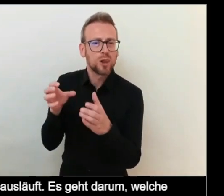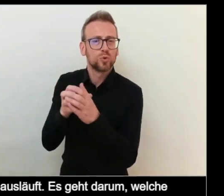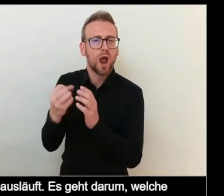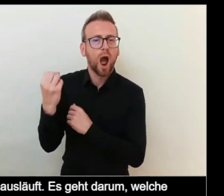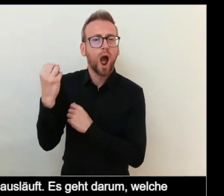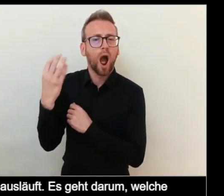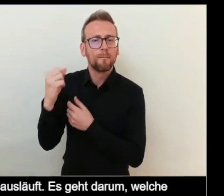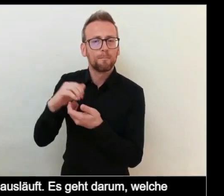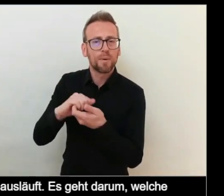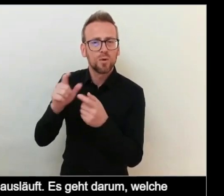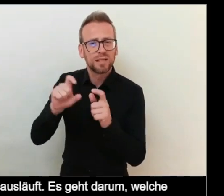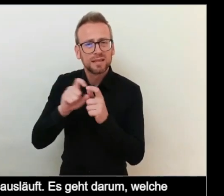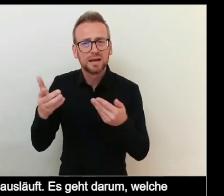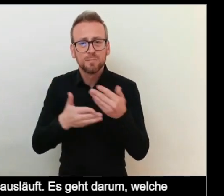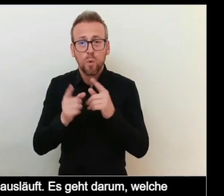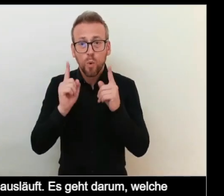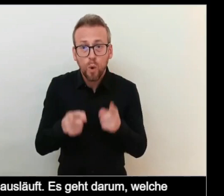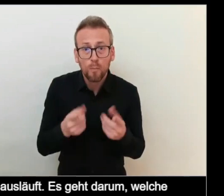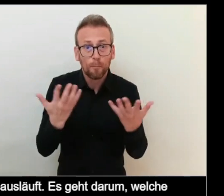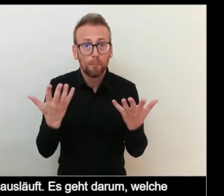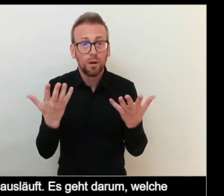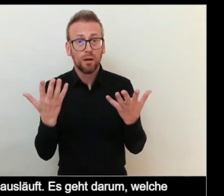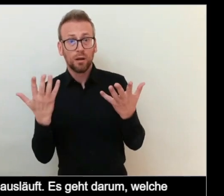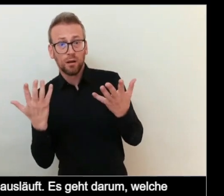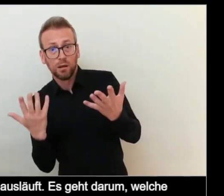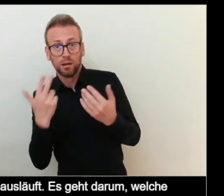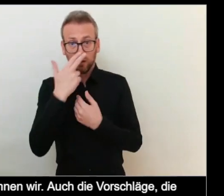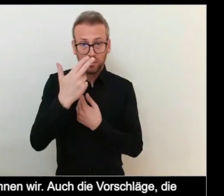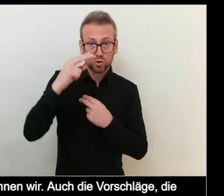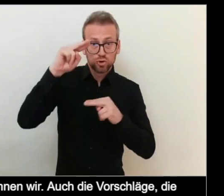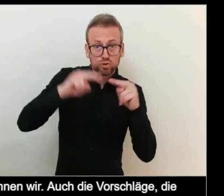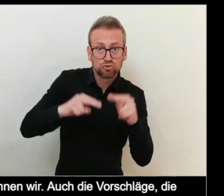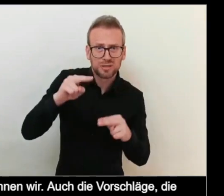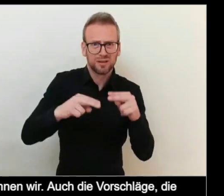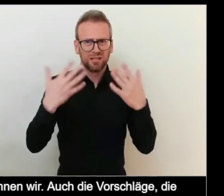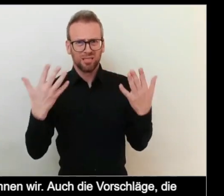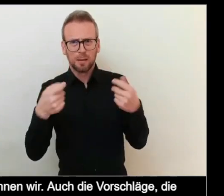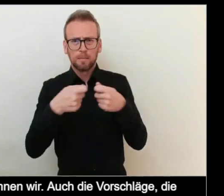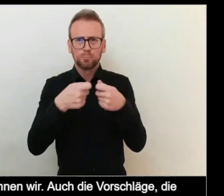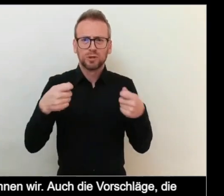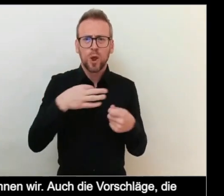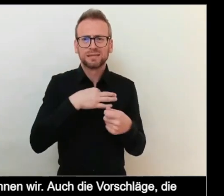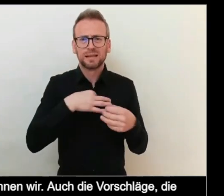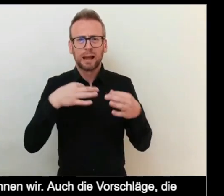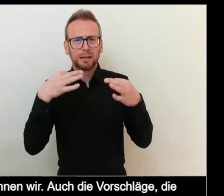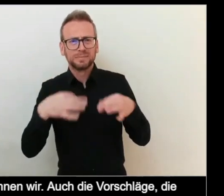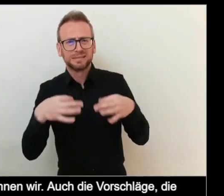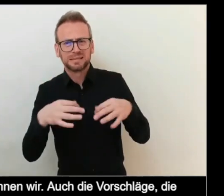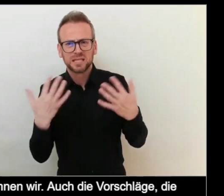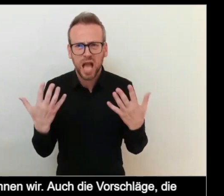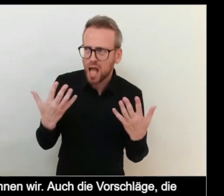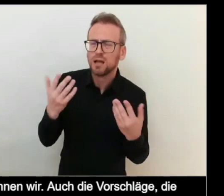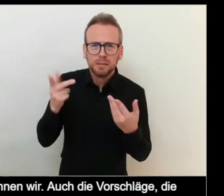ergreifen könnten. Die Hotspot-Regelung als solche ist, so wie sie jetzt konzipiert ist, nicht praktikabel, denn